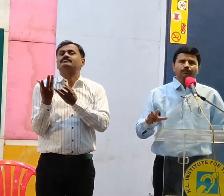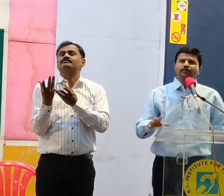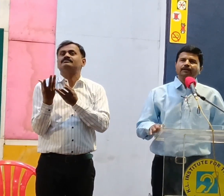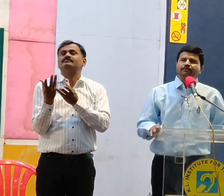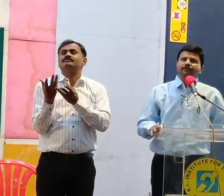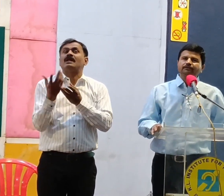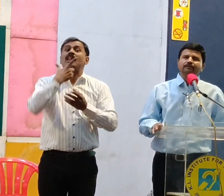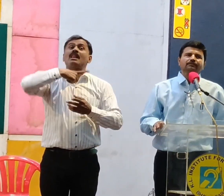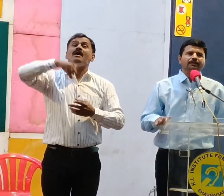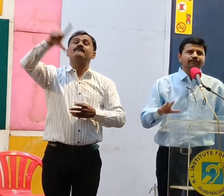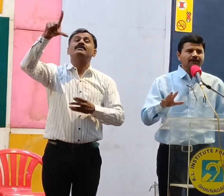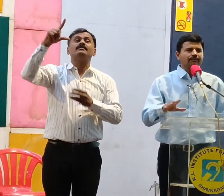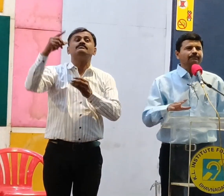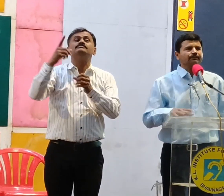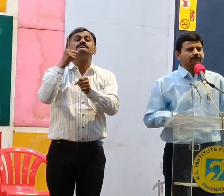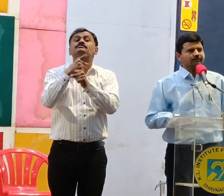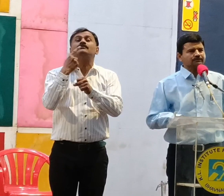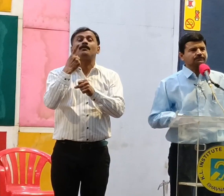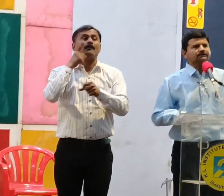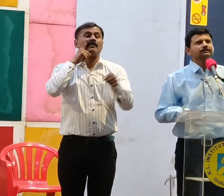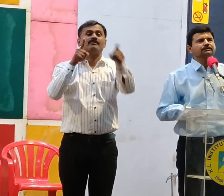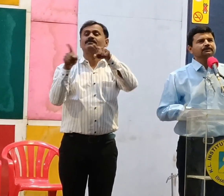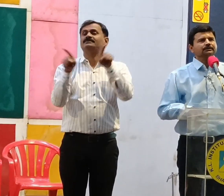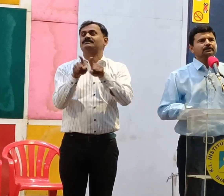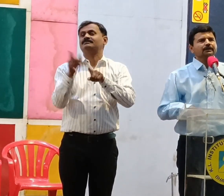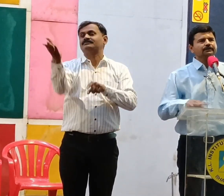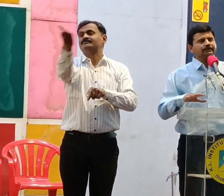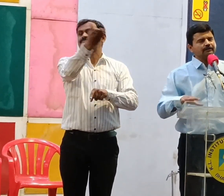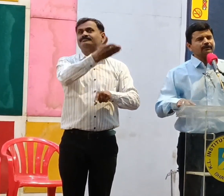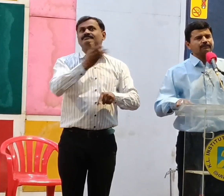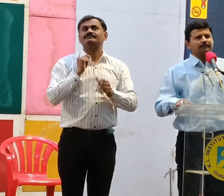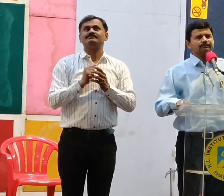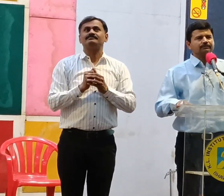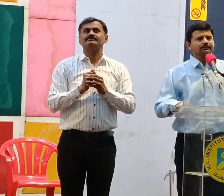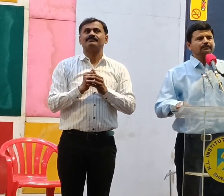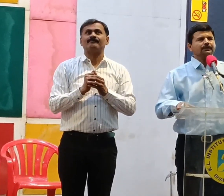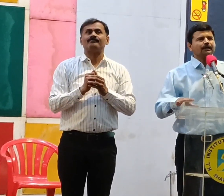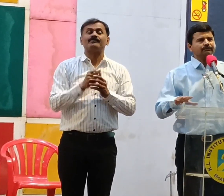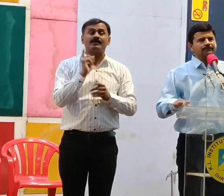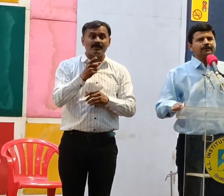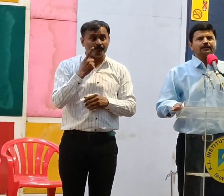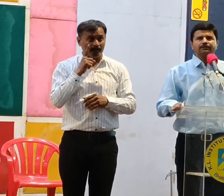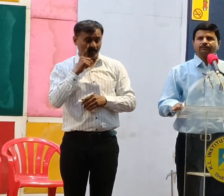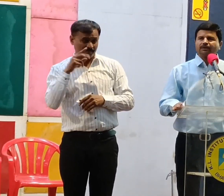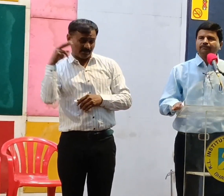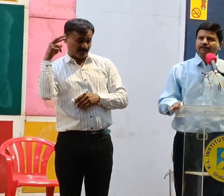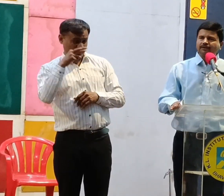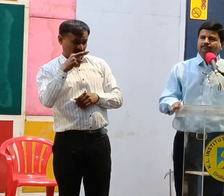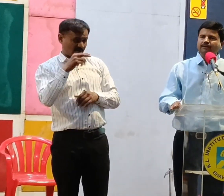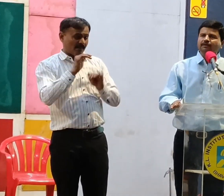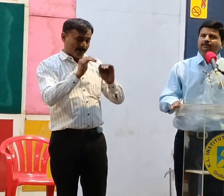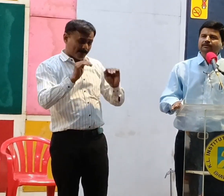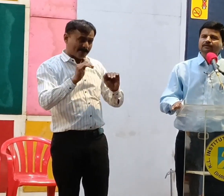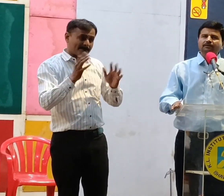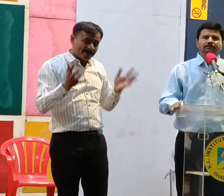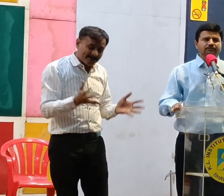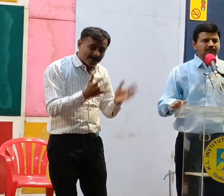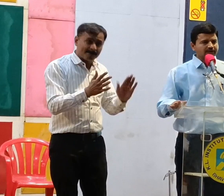ફૂલ ટાઈમ ટીચર એ મા બાપે બનવાનું છે. અને જે મા બાપ આ વિદ્યાર્થીઓના